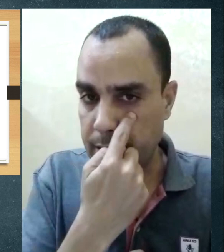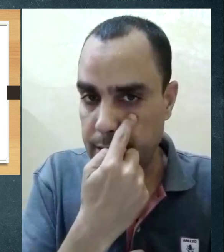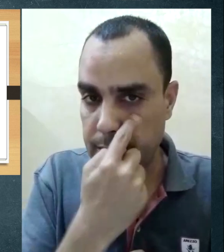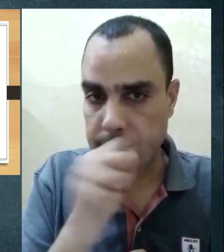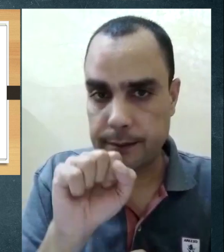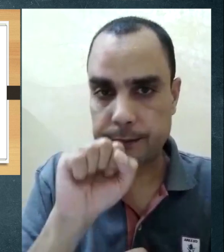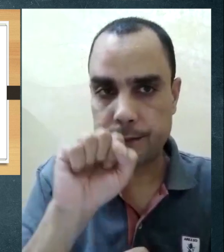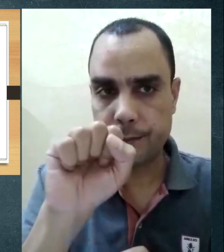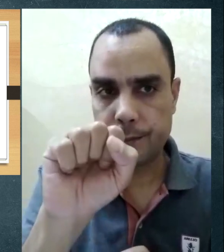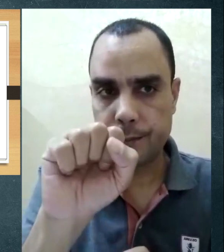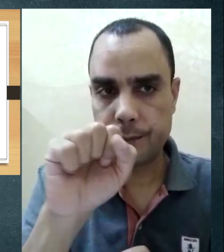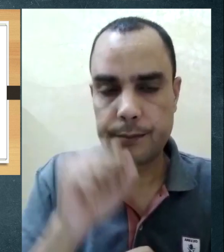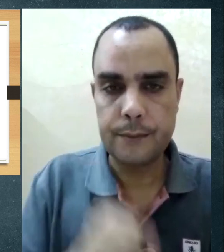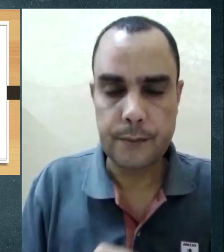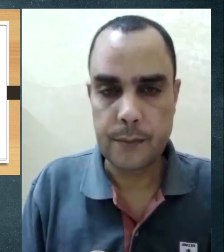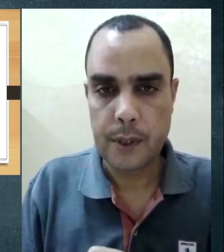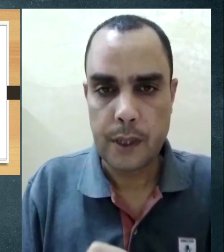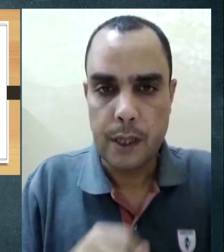عيناك